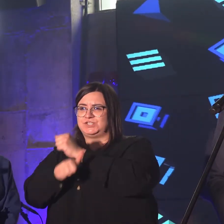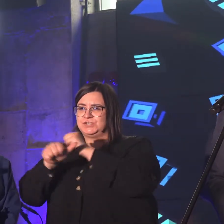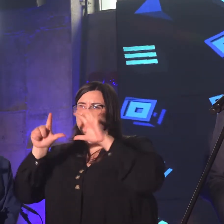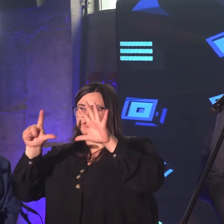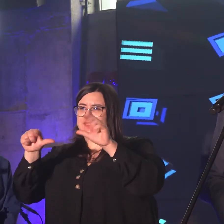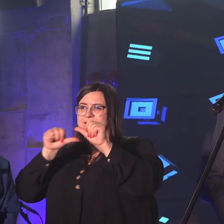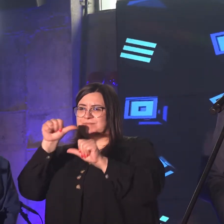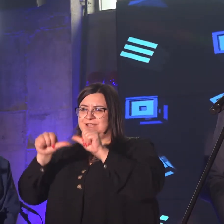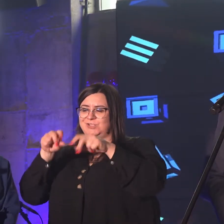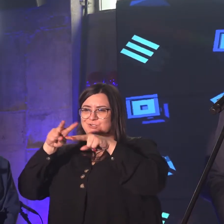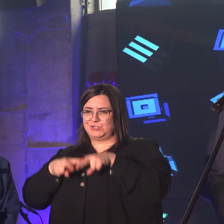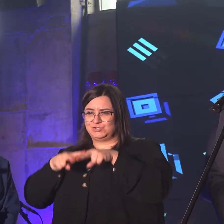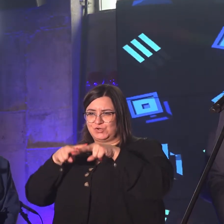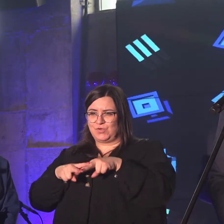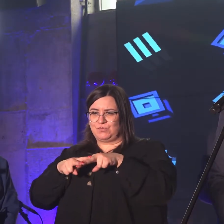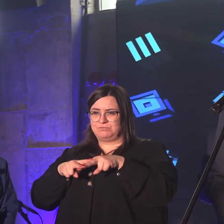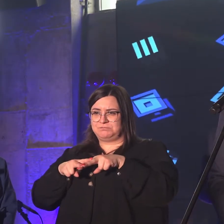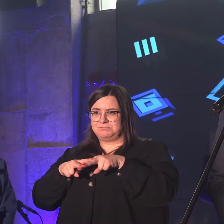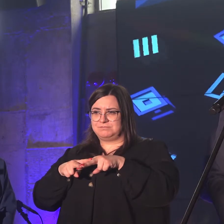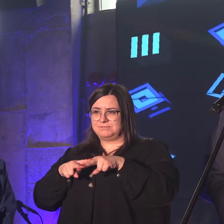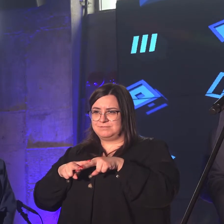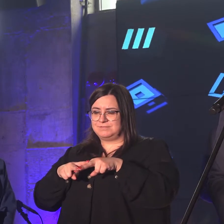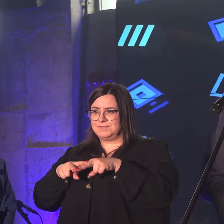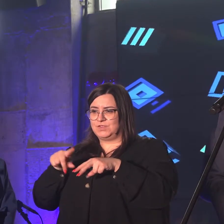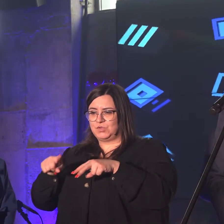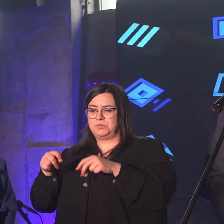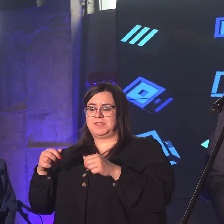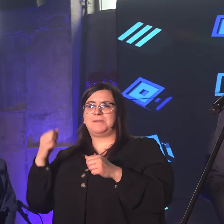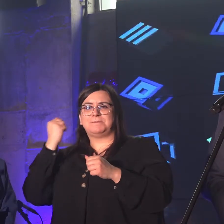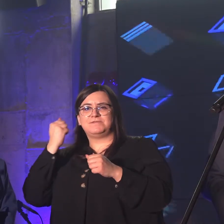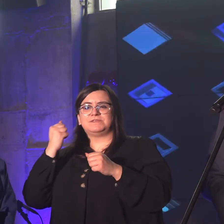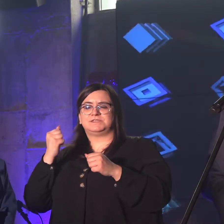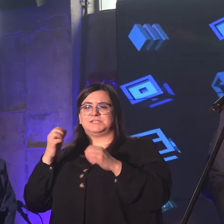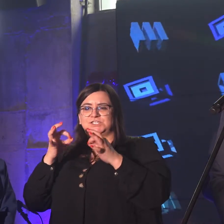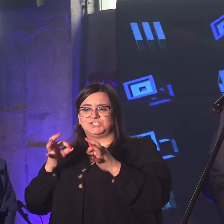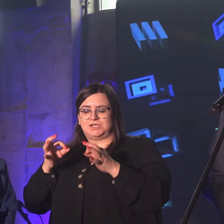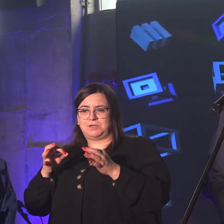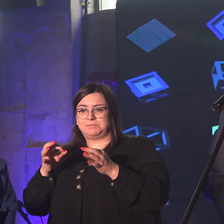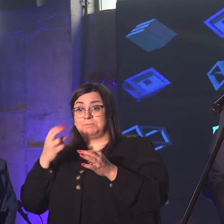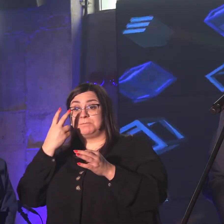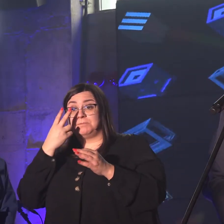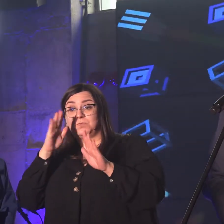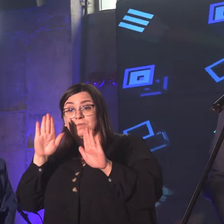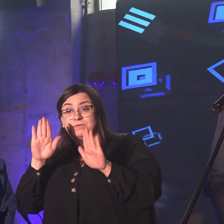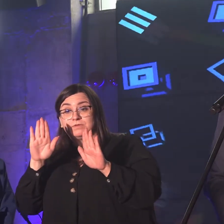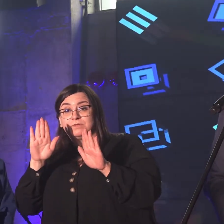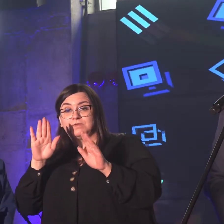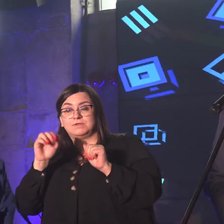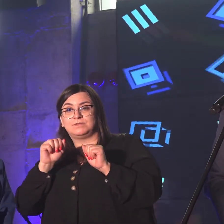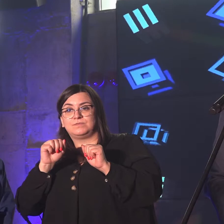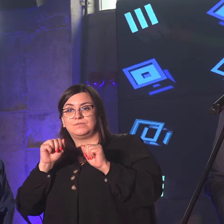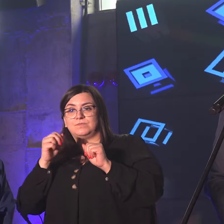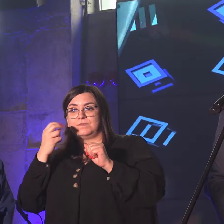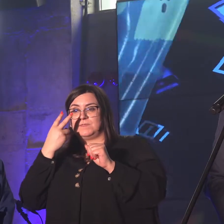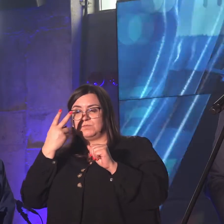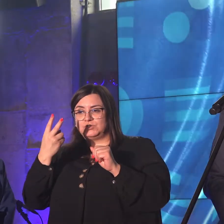Rzeszowa patrzy na nas z tych piwnic i dziś będziemy odkrywać nową, kolejną, piękną kartę